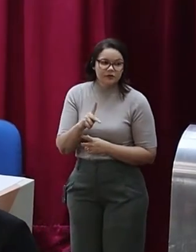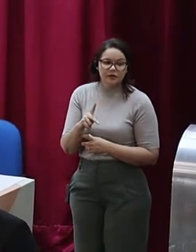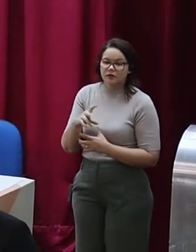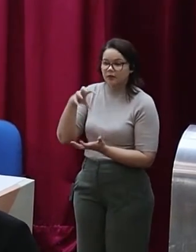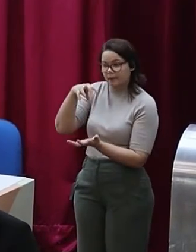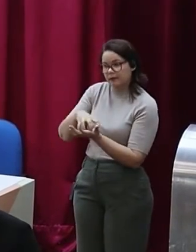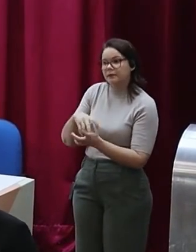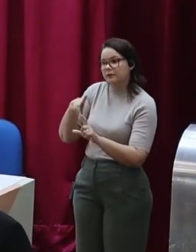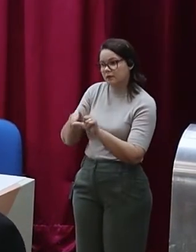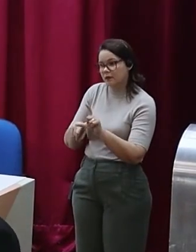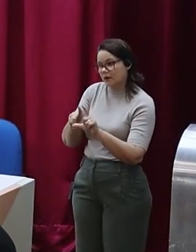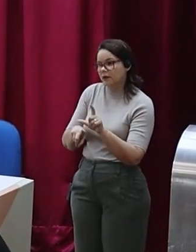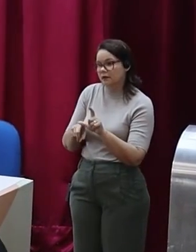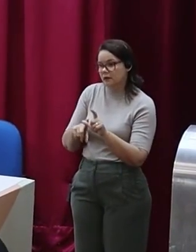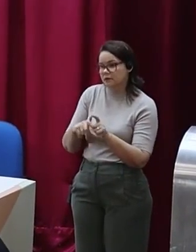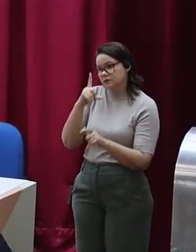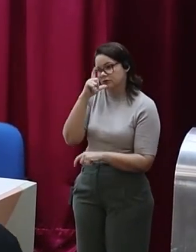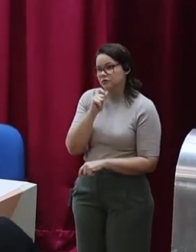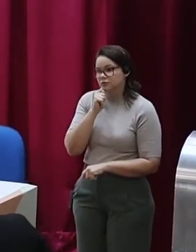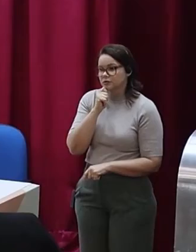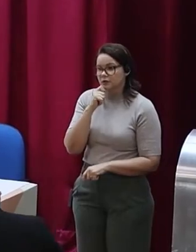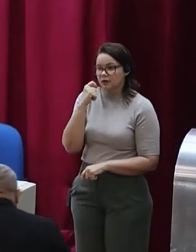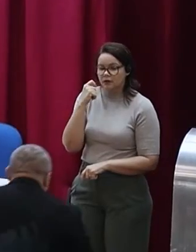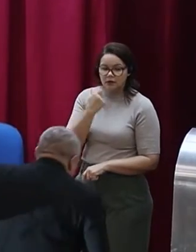Espanhol. Joyce Palha. Olá.